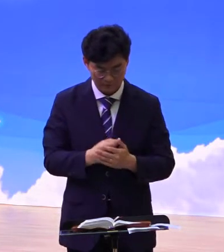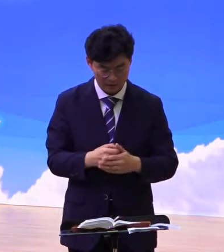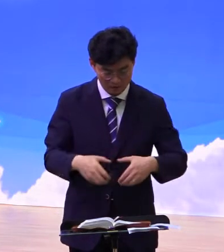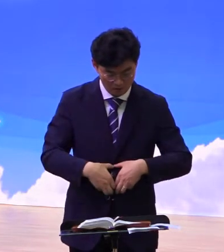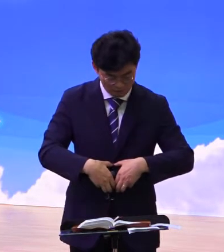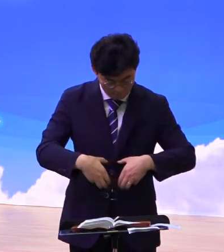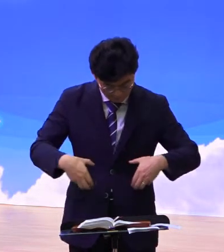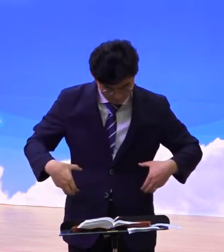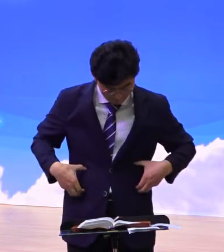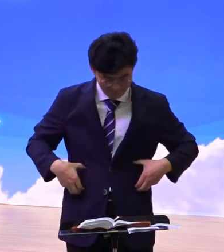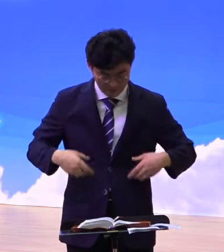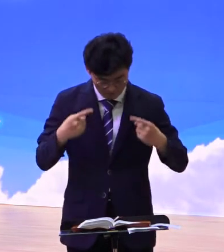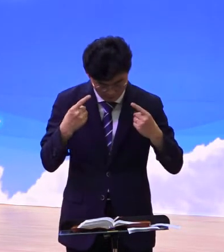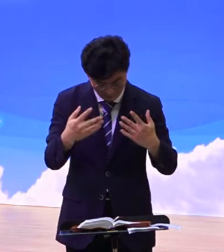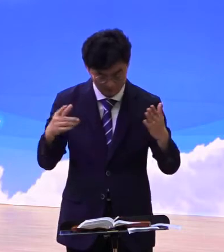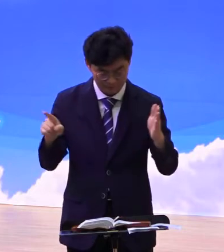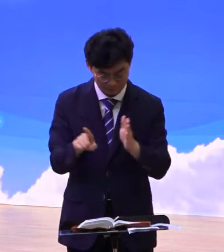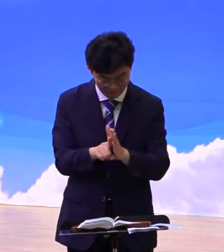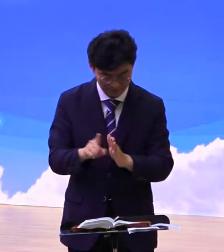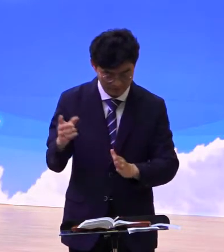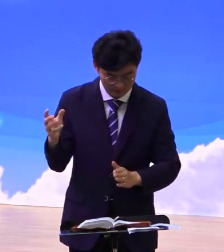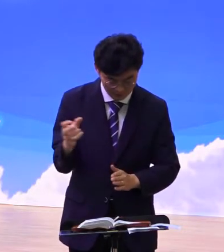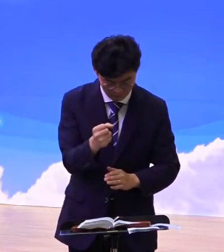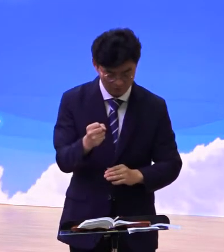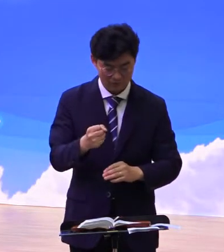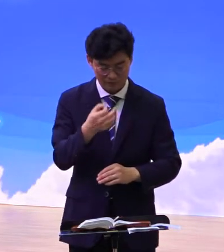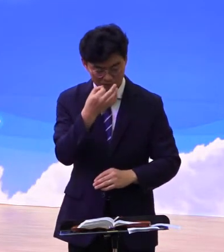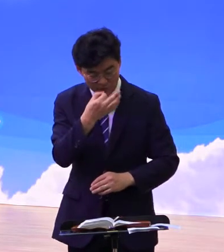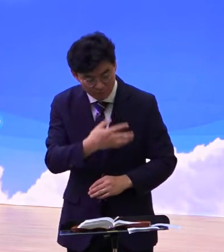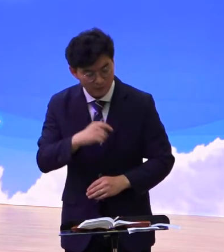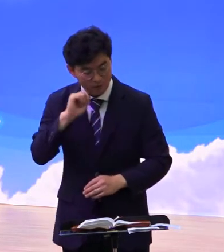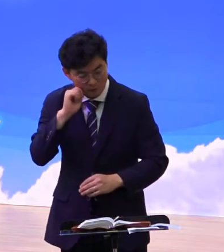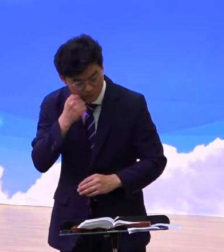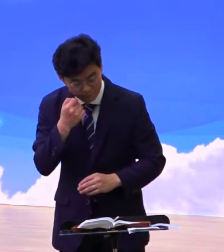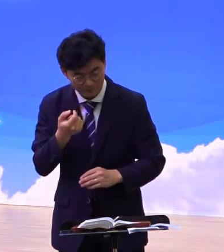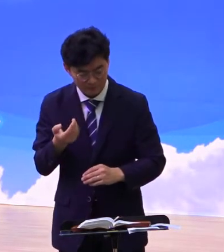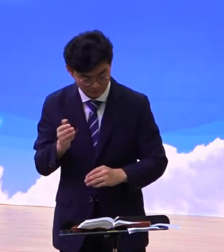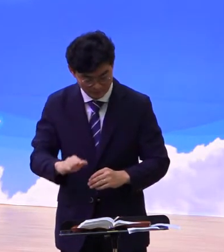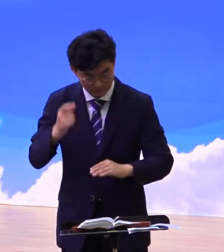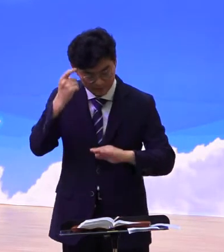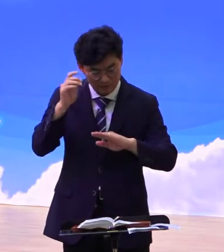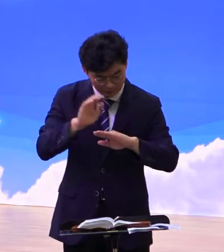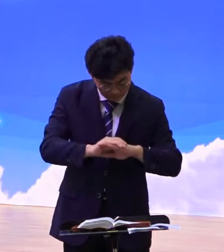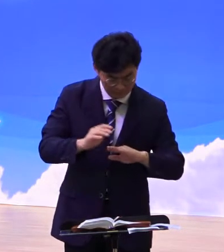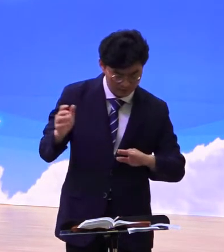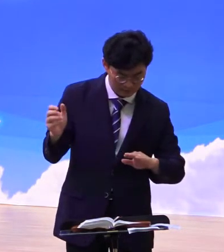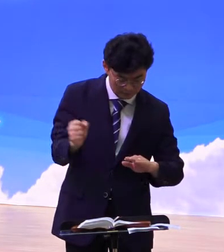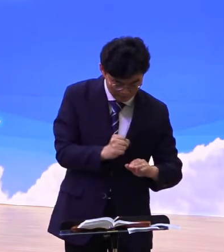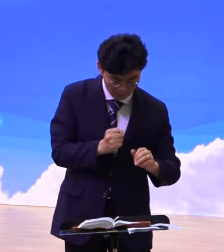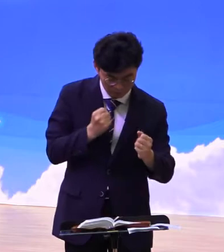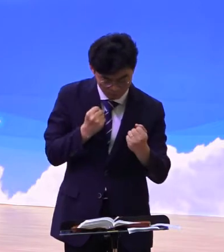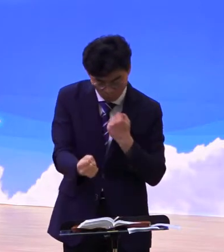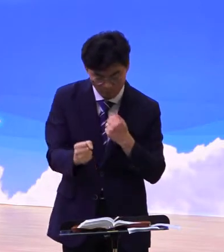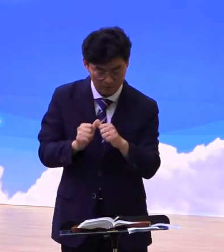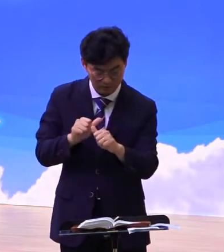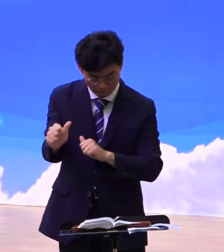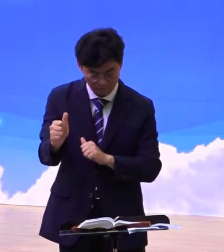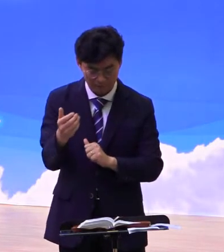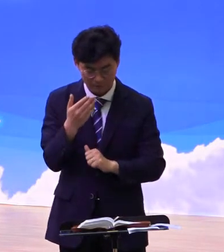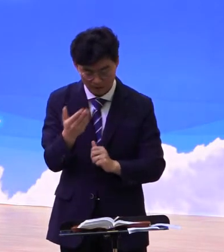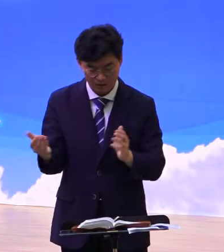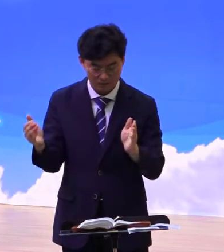담대한 믿음으로 어렵고 힘든 시기를 지혜롭게 이겨갈 수 있도록 주님 축복하여